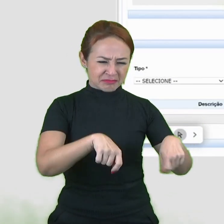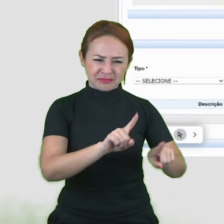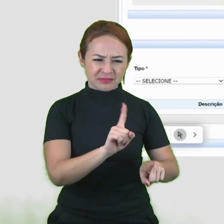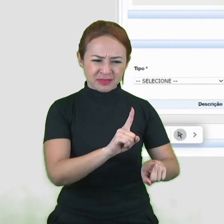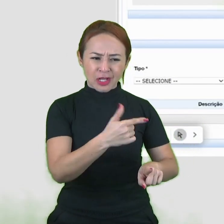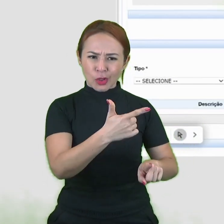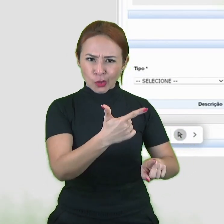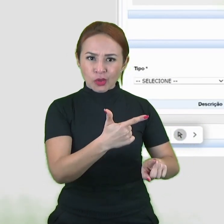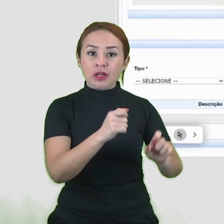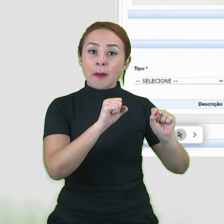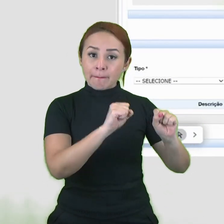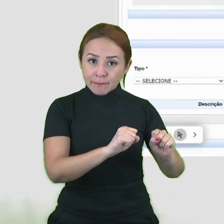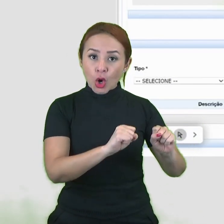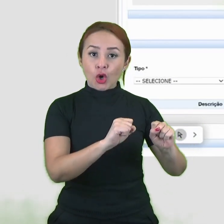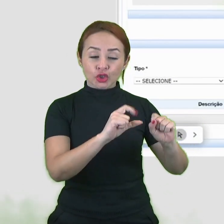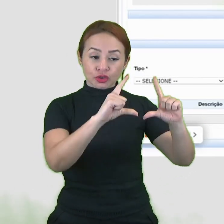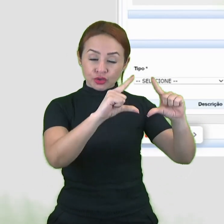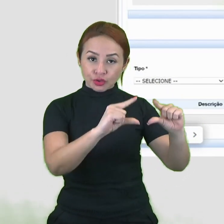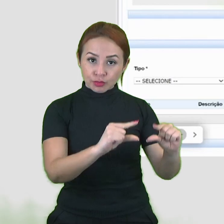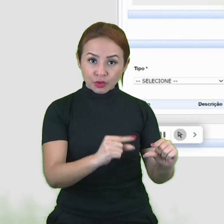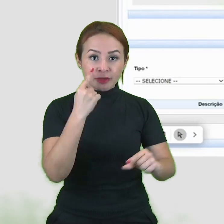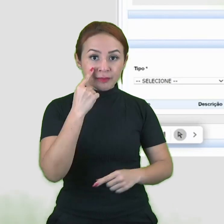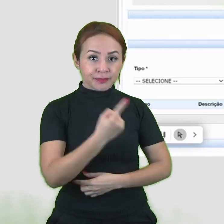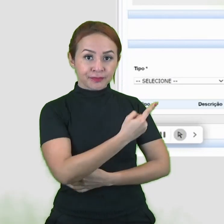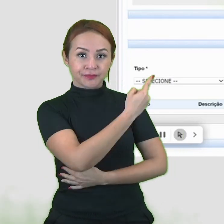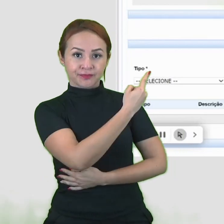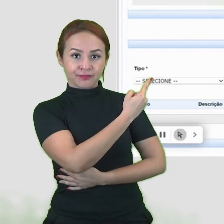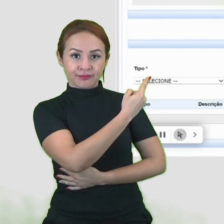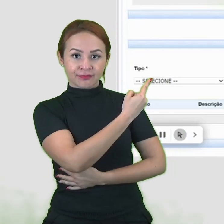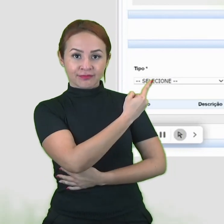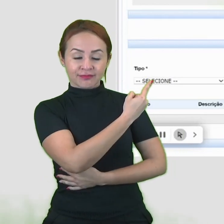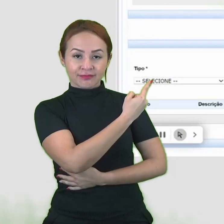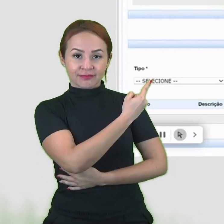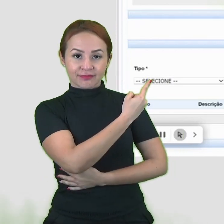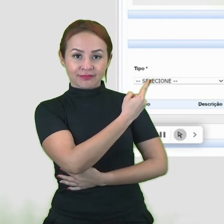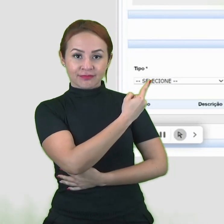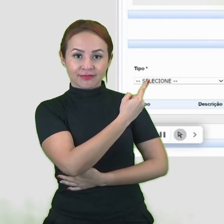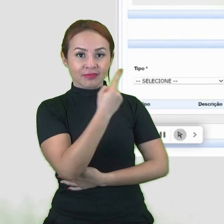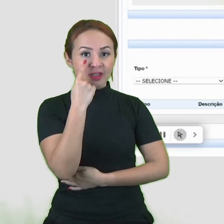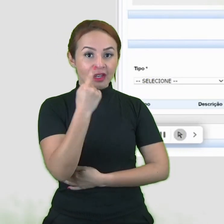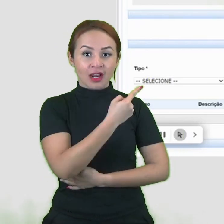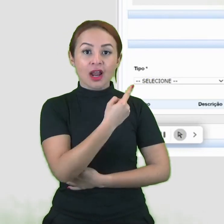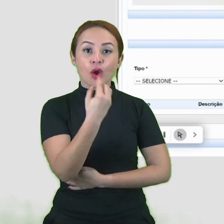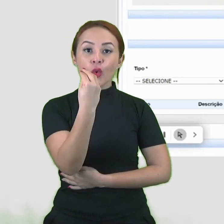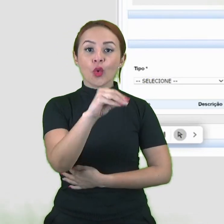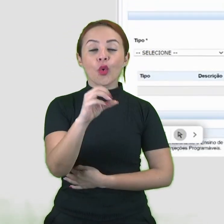e lançar uma carga horária diferente. Então, nesse caso, ele fica com 8 horas aqui.